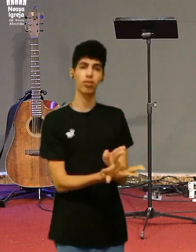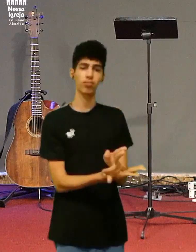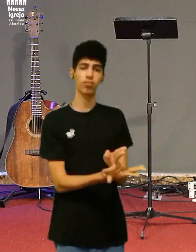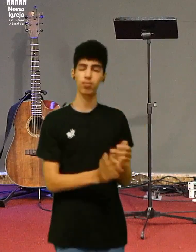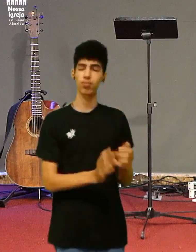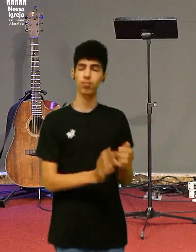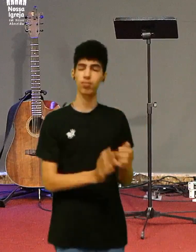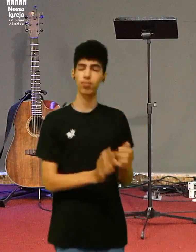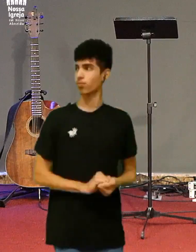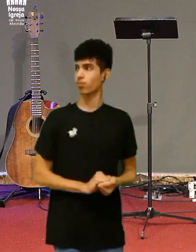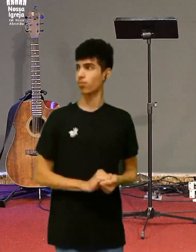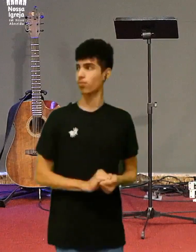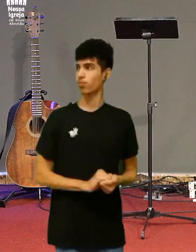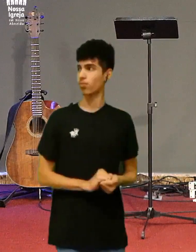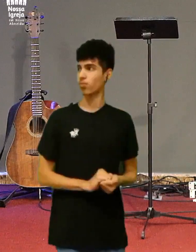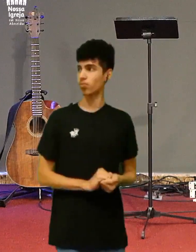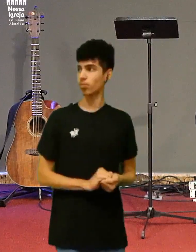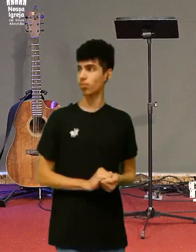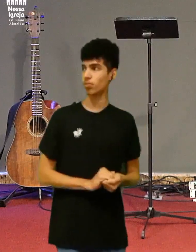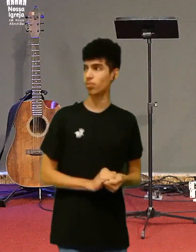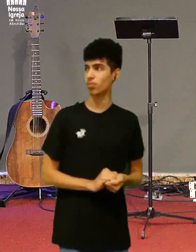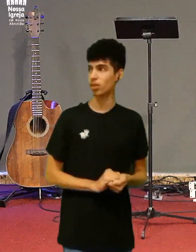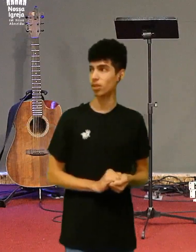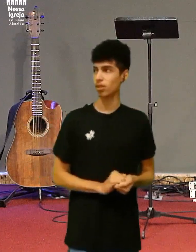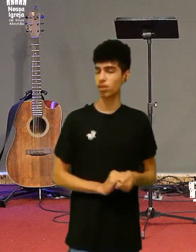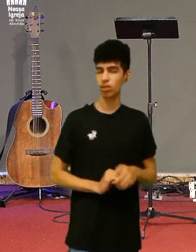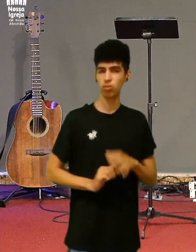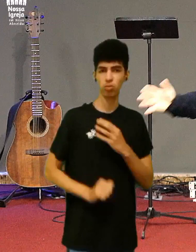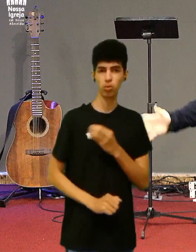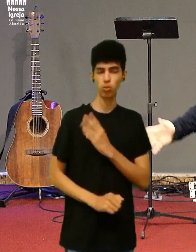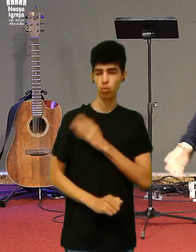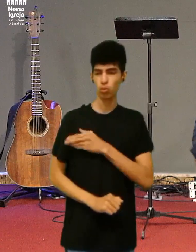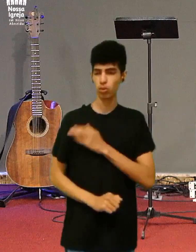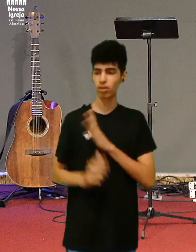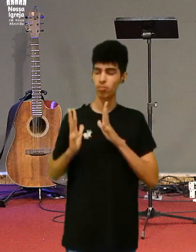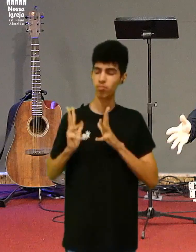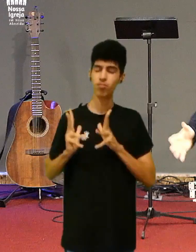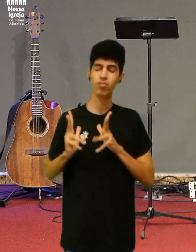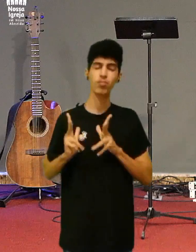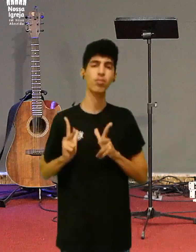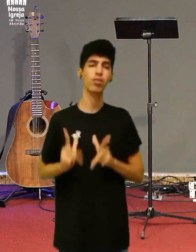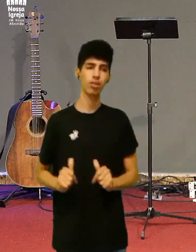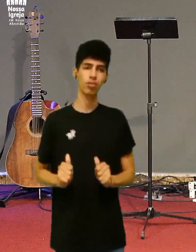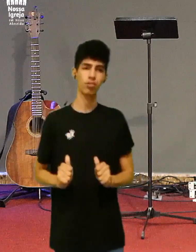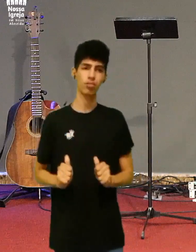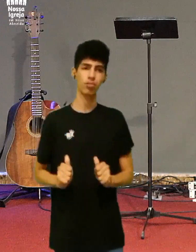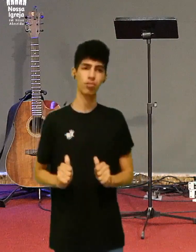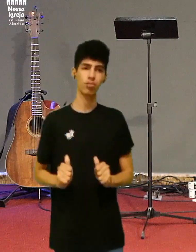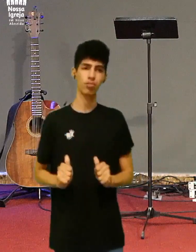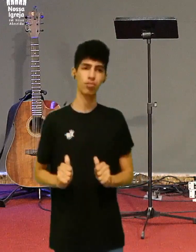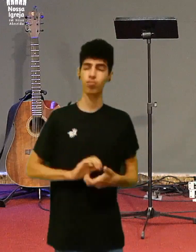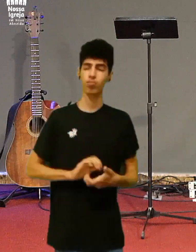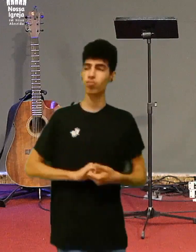Existia um povo que não tinha contaminado as suas vestes naquela imundice que as outras pessoas estavam.